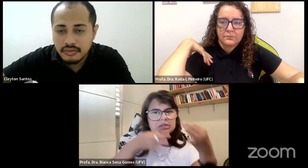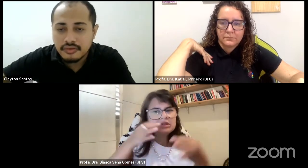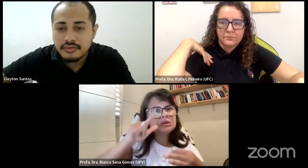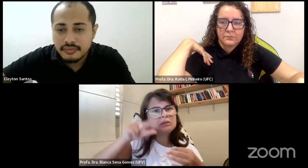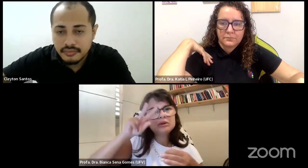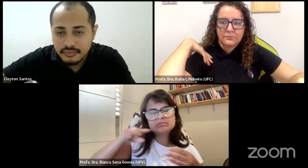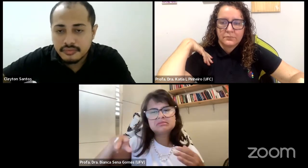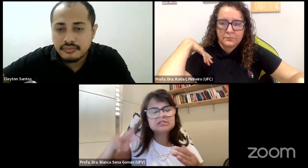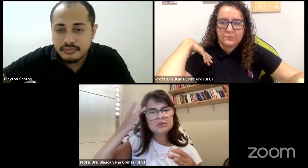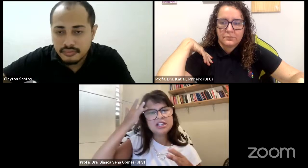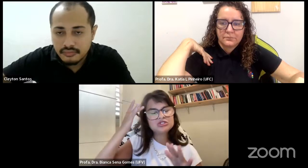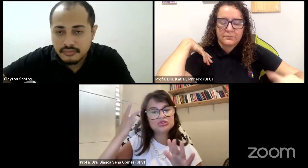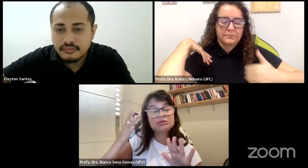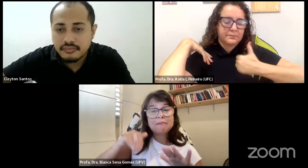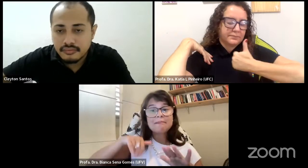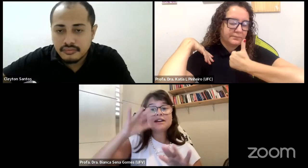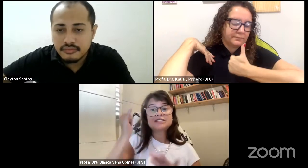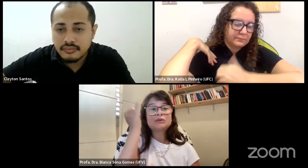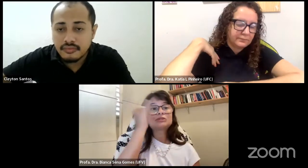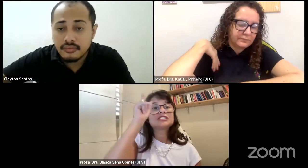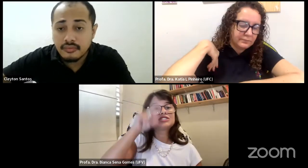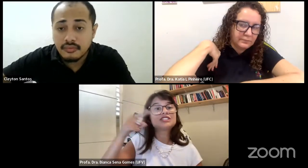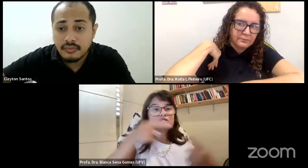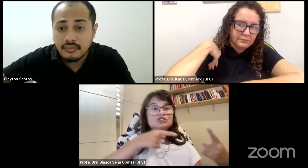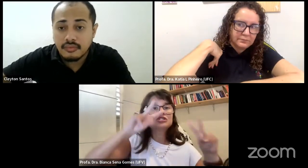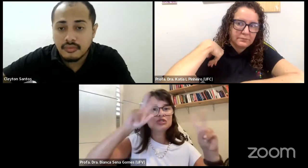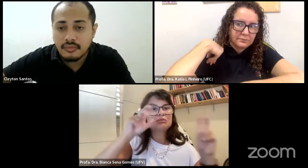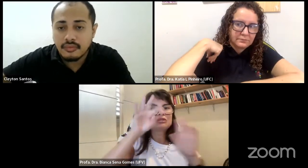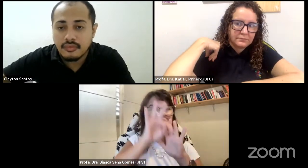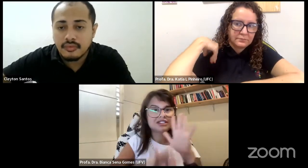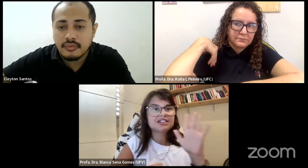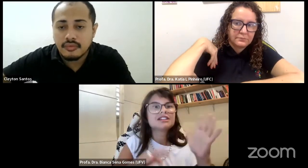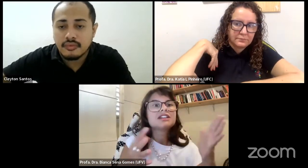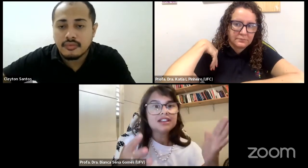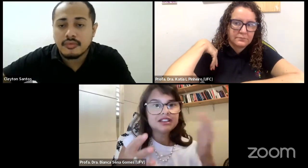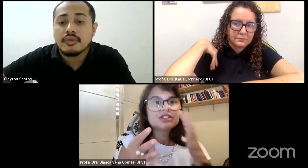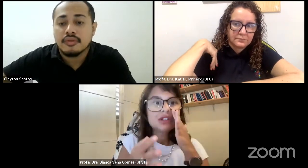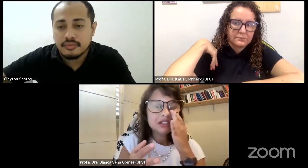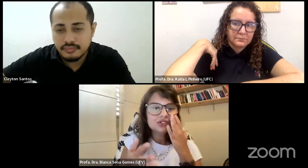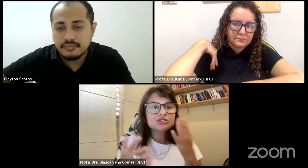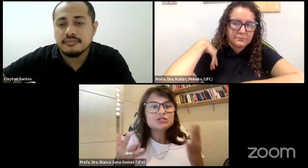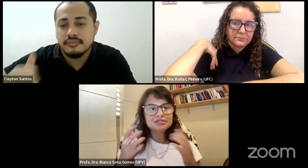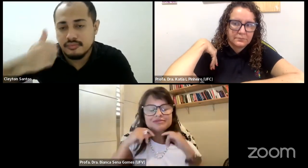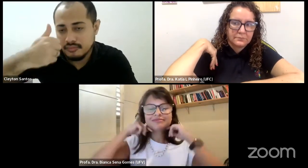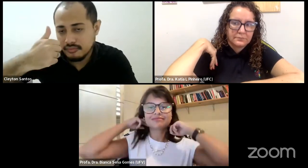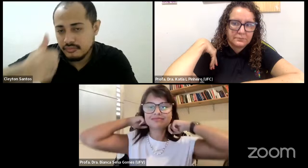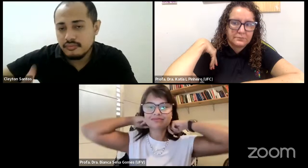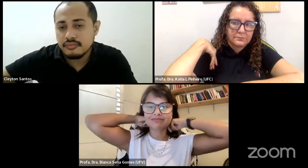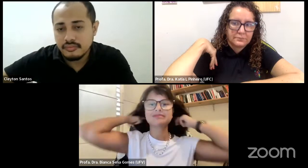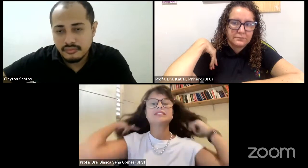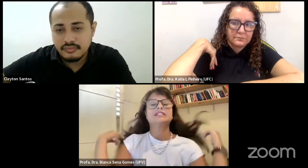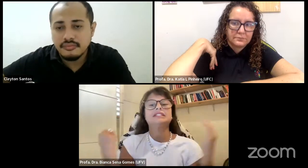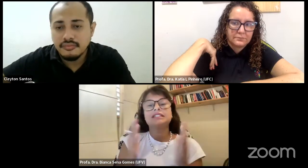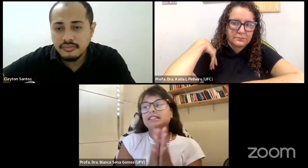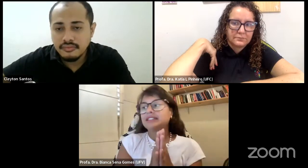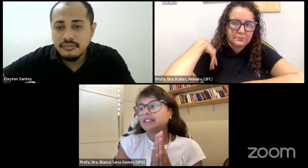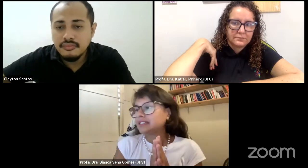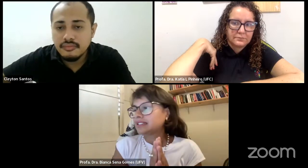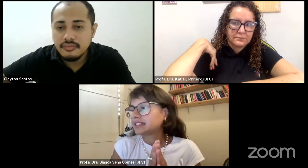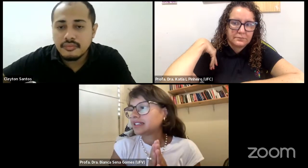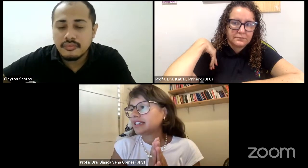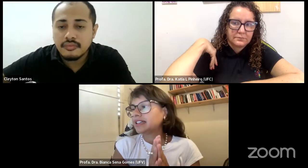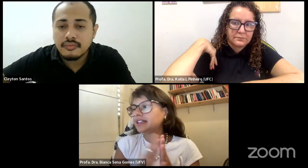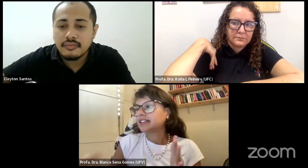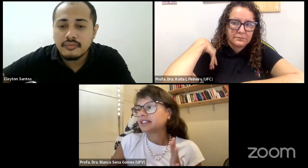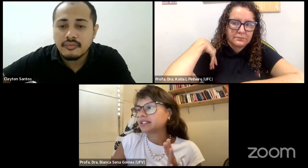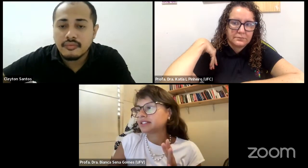né, vai ter esses apontamentos, ele já falou sobre isso. Mas eu acredito que é importante, sim, realizar isso, Sim.